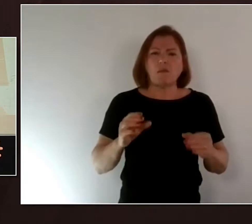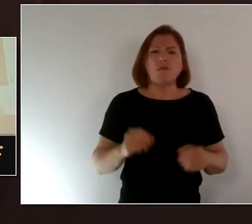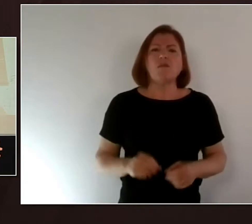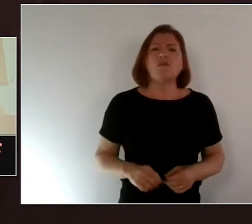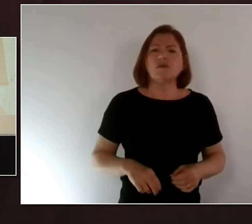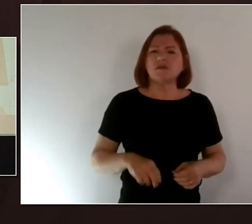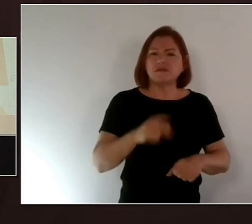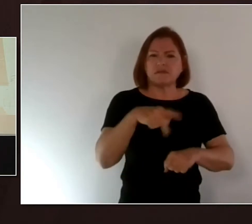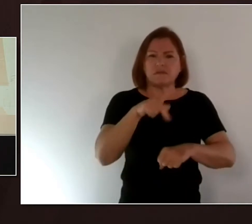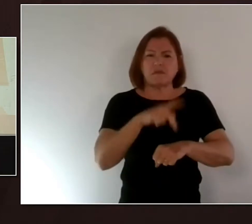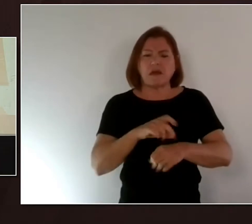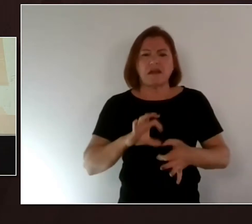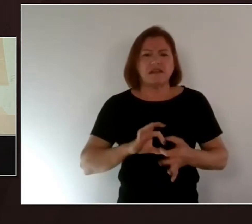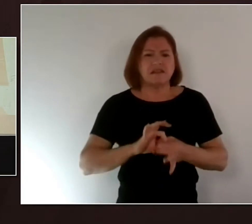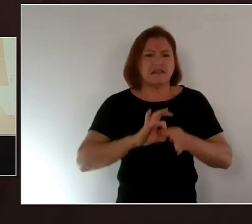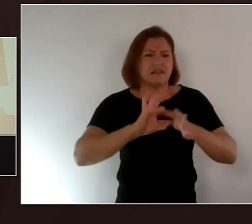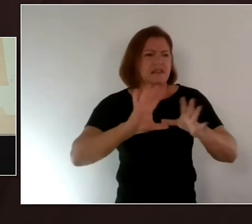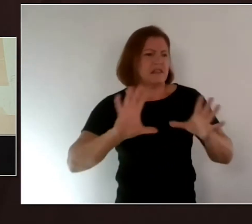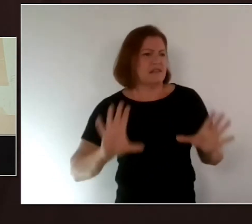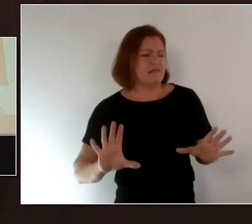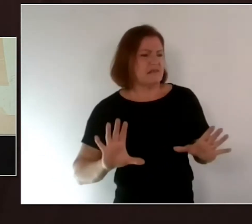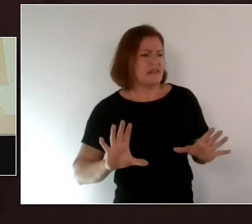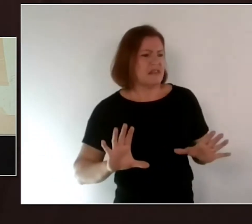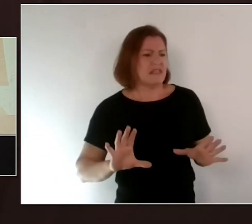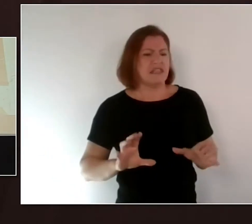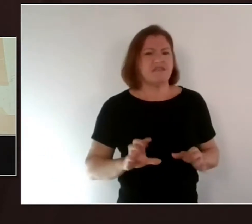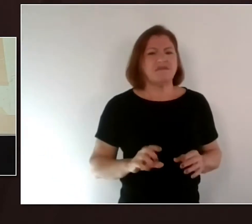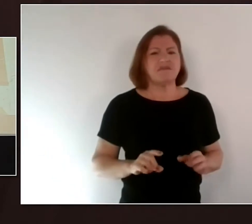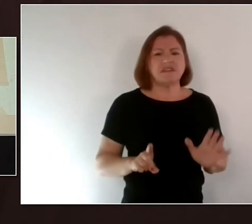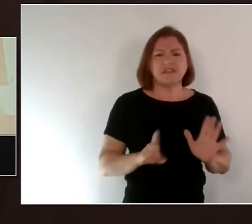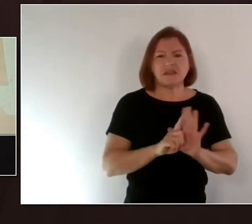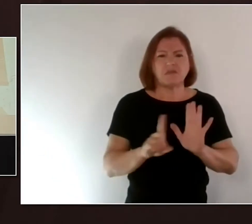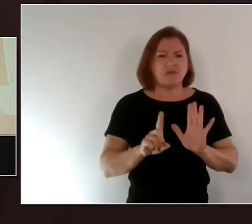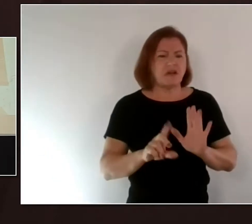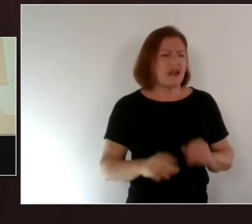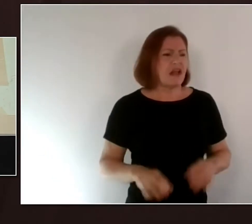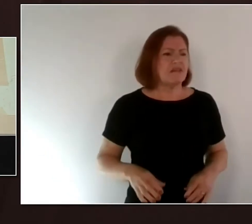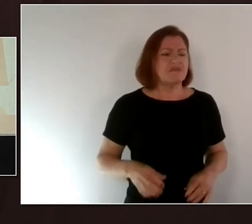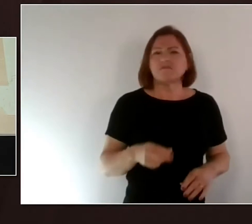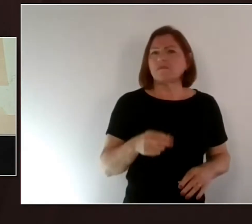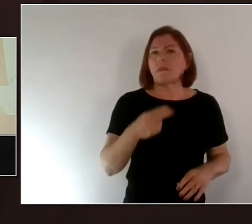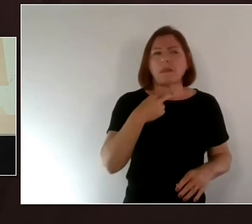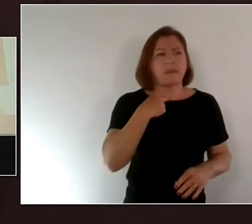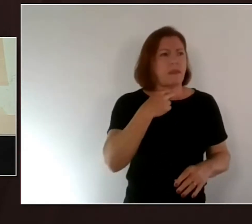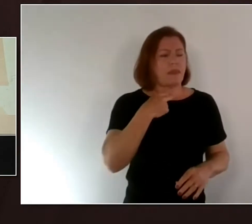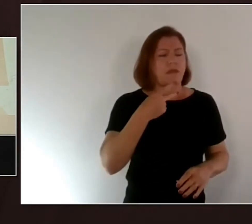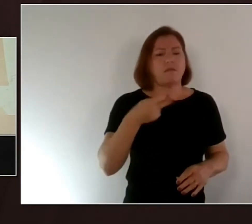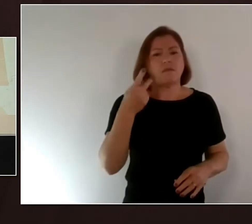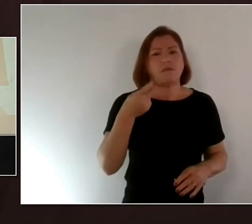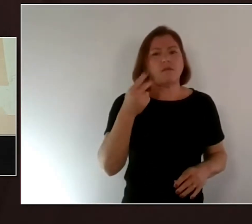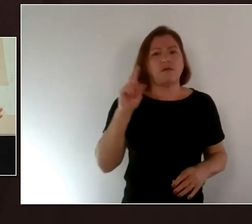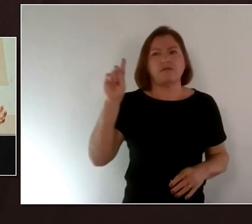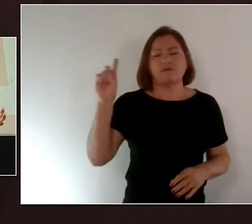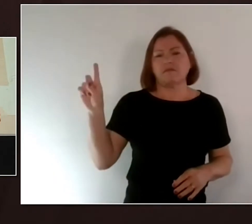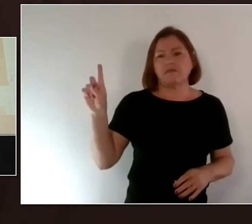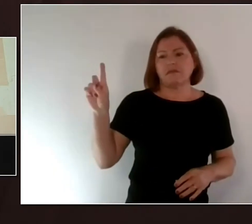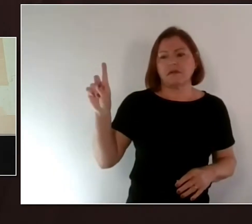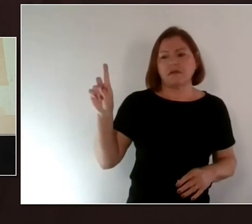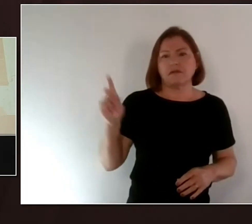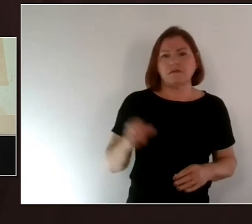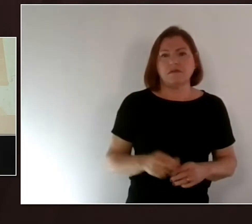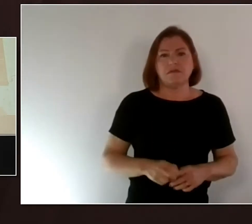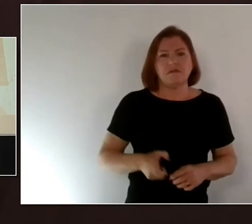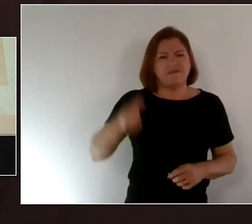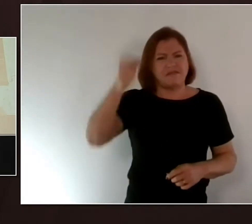laico, não se pode falar em Deus, não é isso? Então, cada vez mais Satanás usa suas artimanhas para